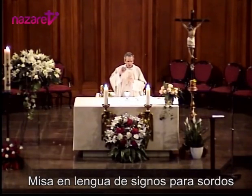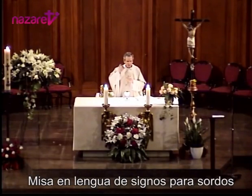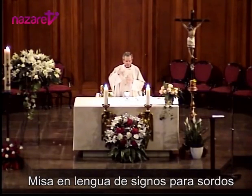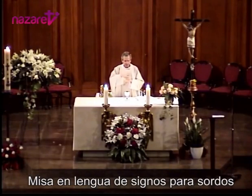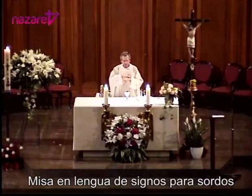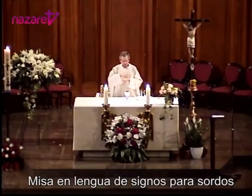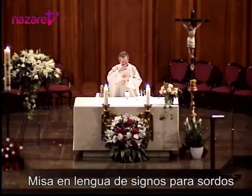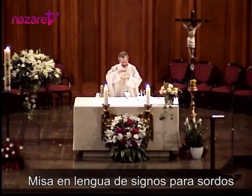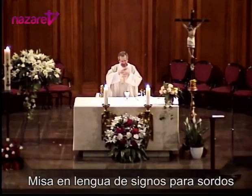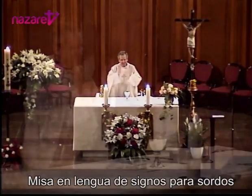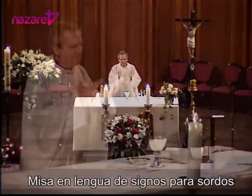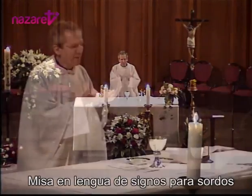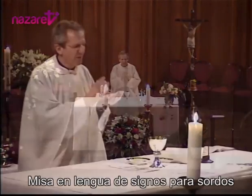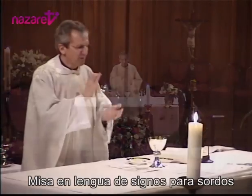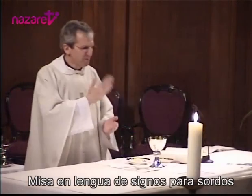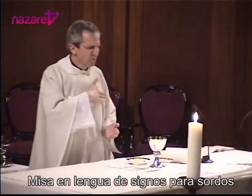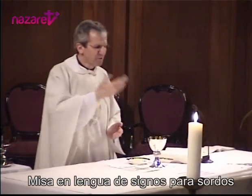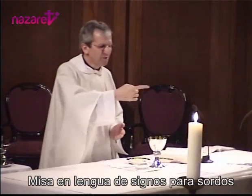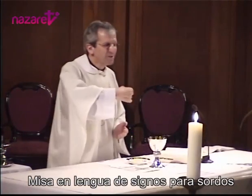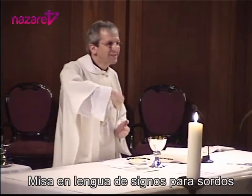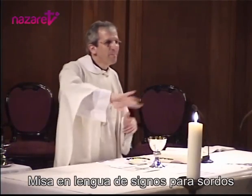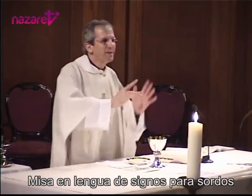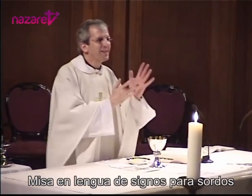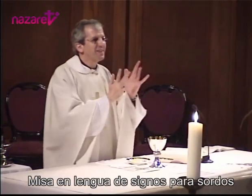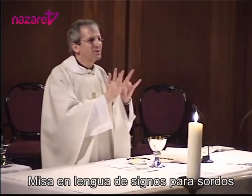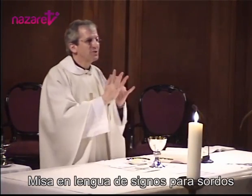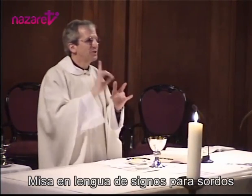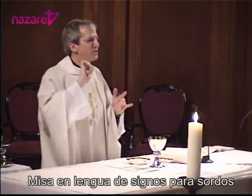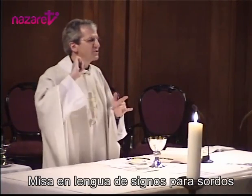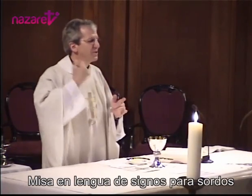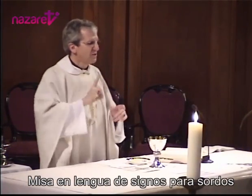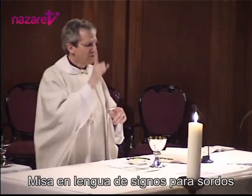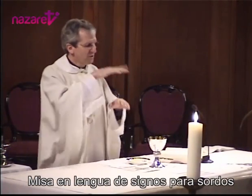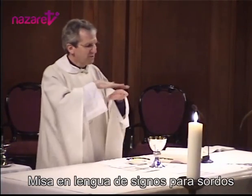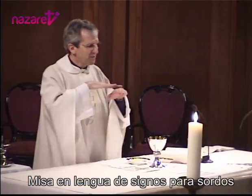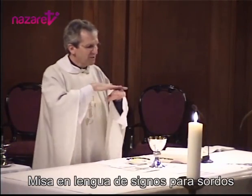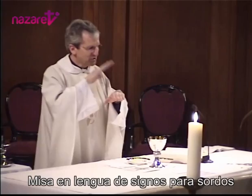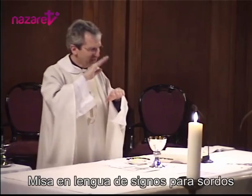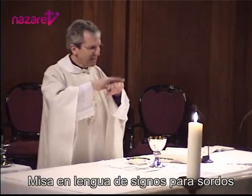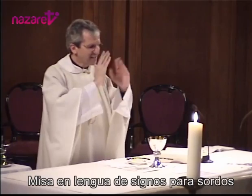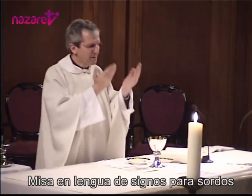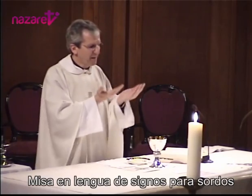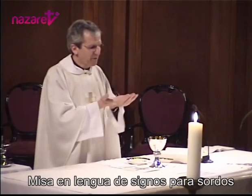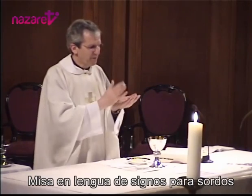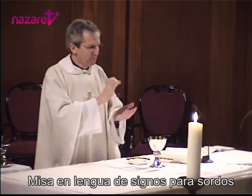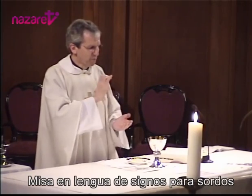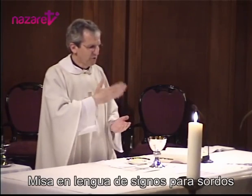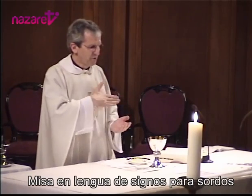Cordero de Dios, que quitas el pecado del mundo, ten piedad de nosotros. Cordero de Dios, que quitas el pecado del mundo,